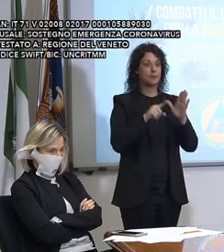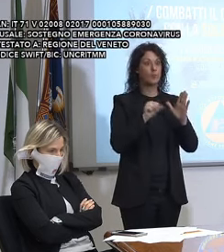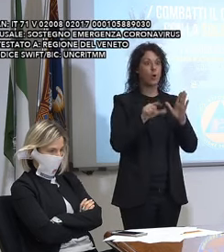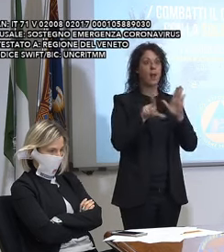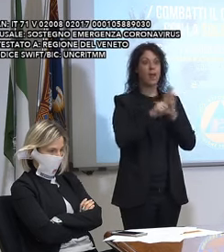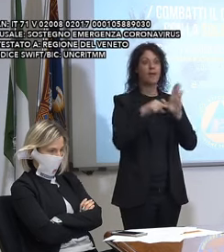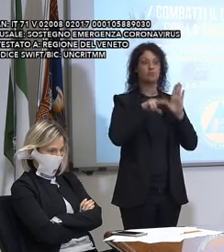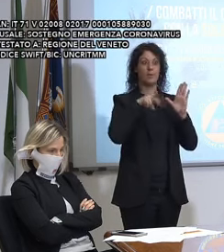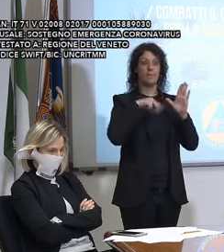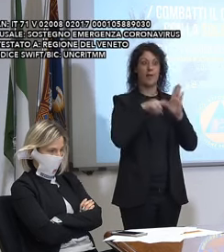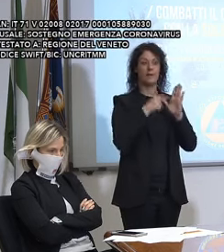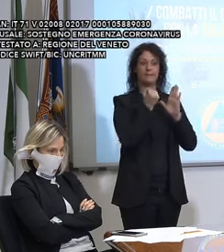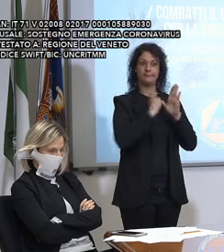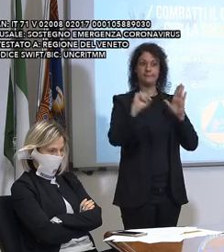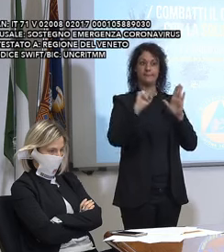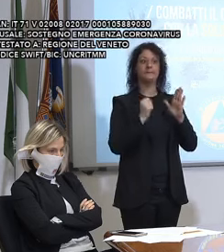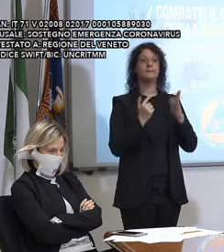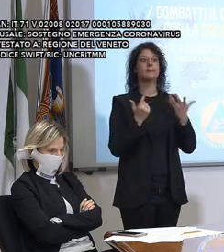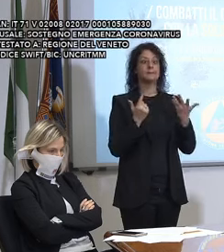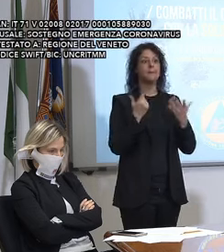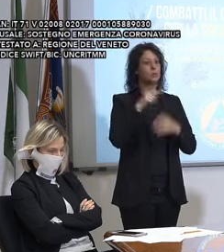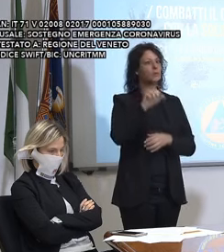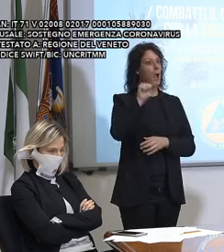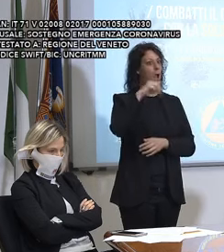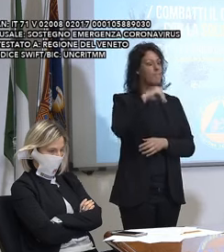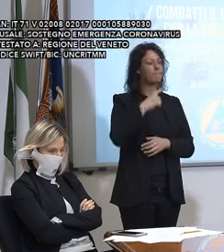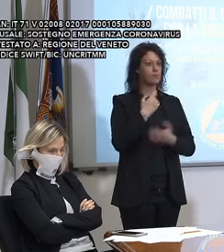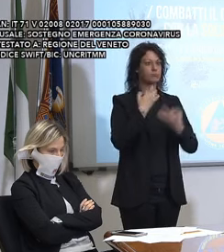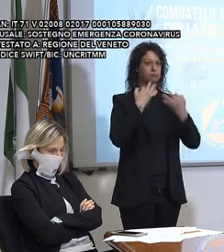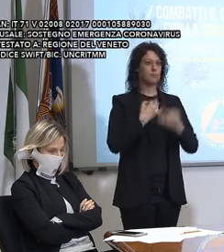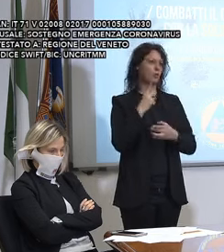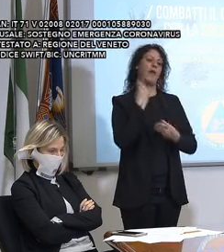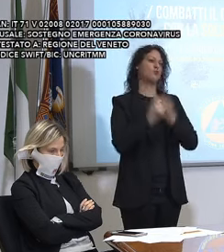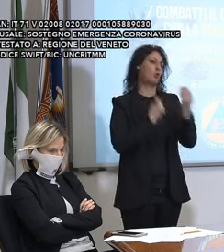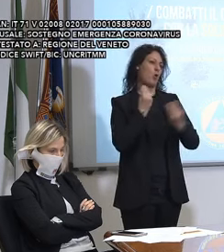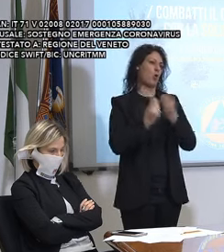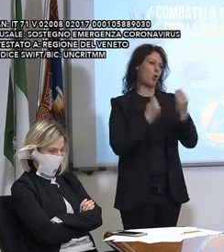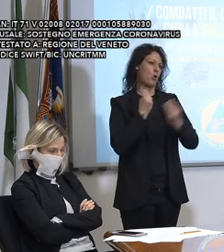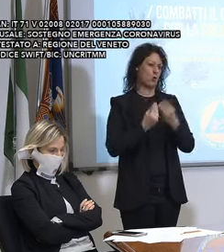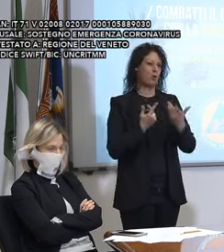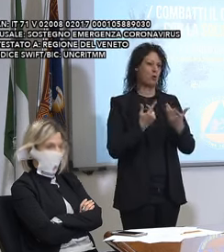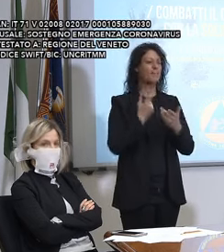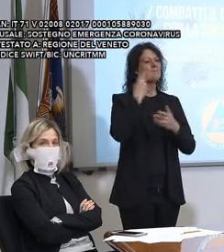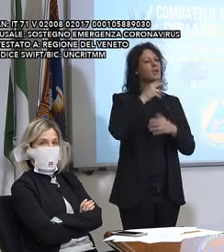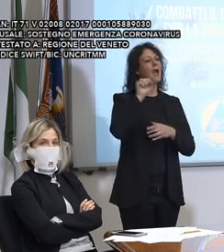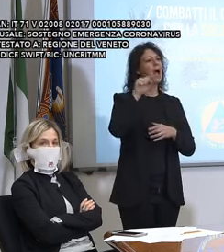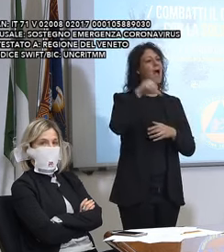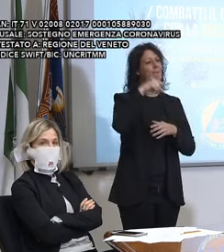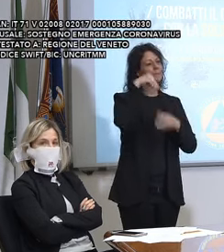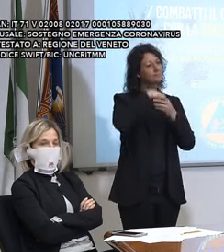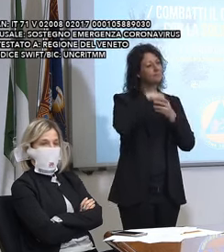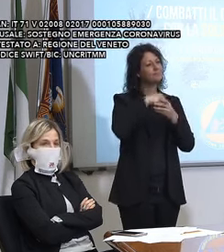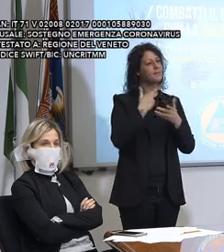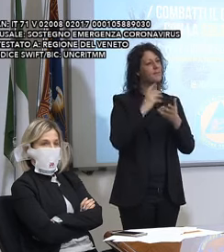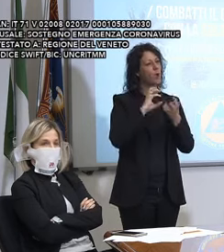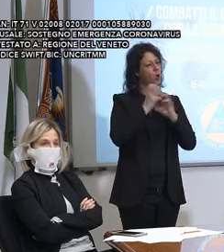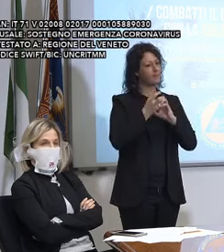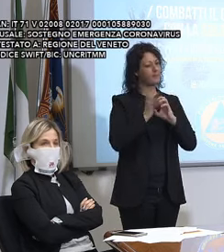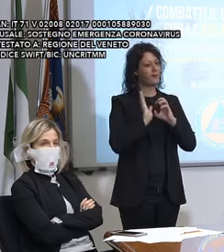menate del genere, cioè è un'app seria. E nel senso un'app seria, è un'app complicata per tutta una serie di